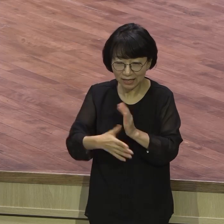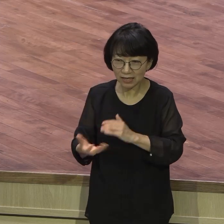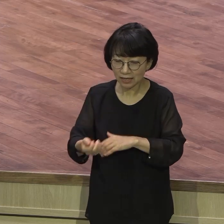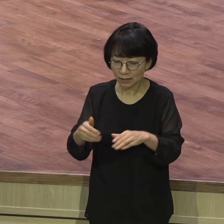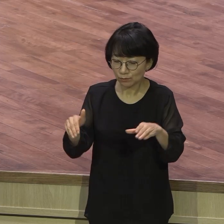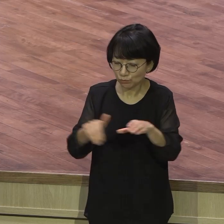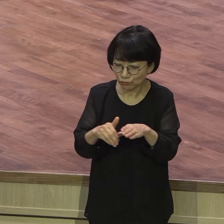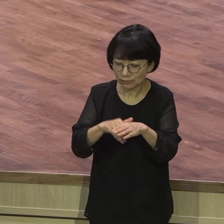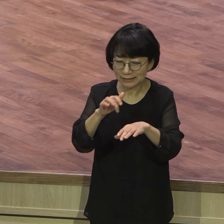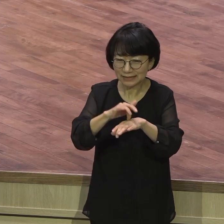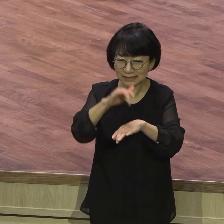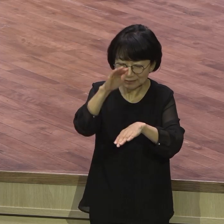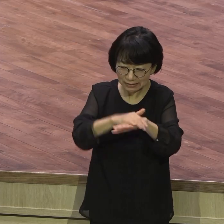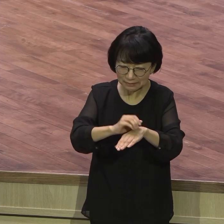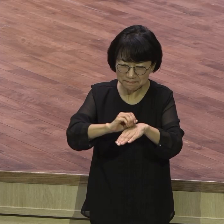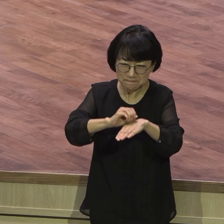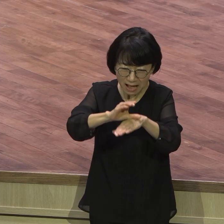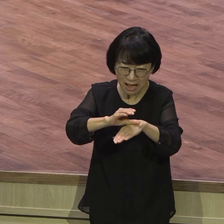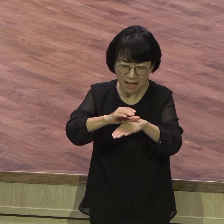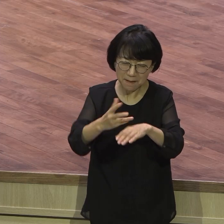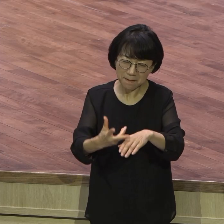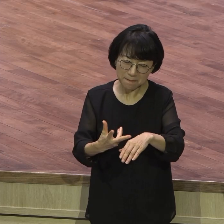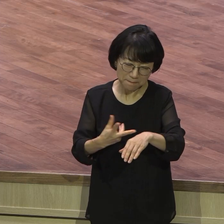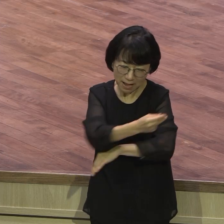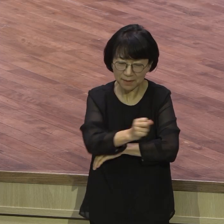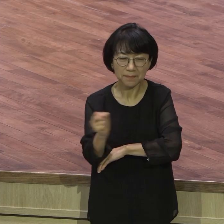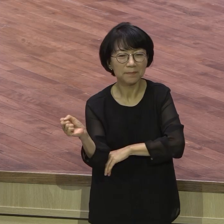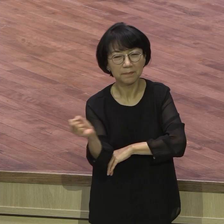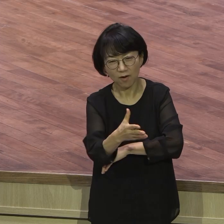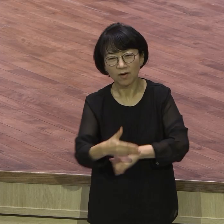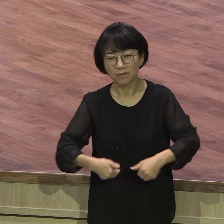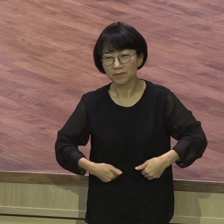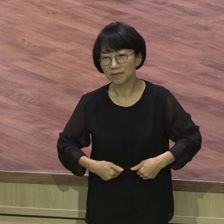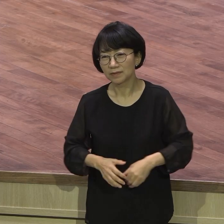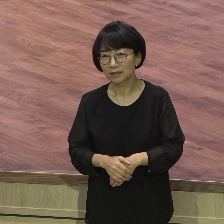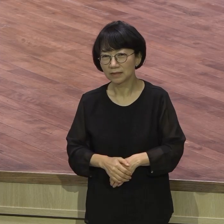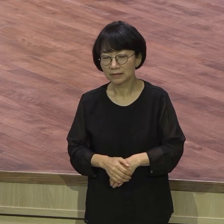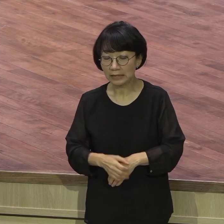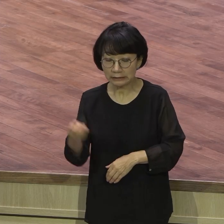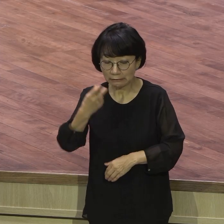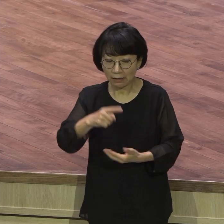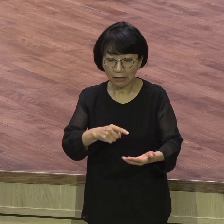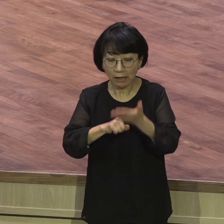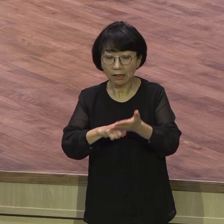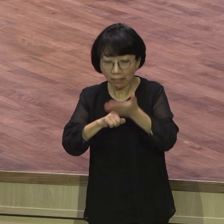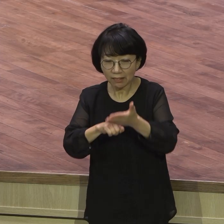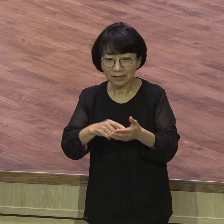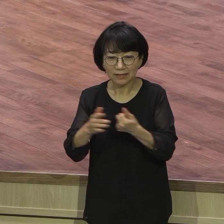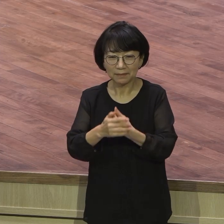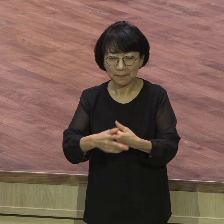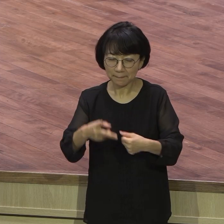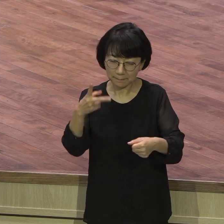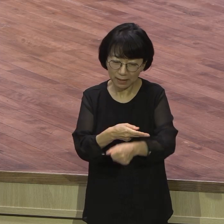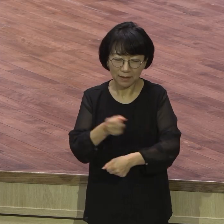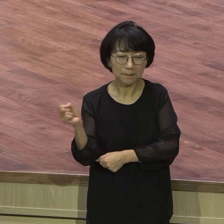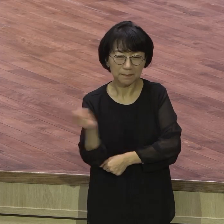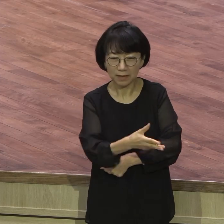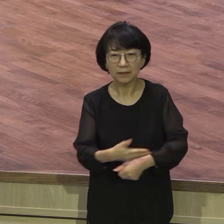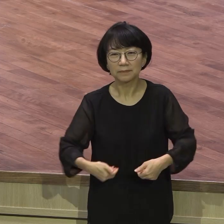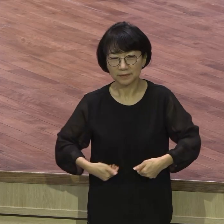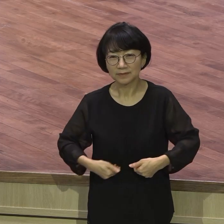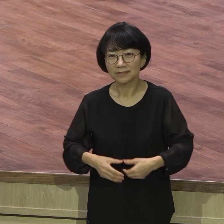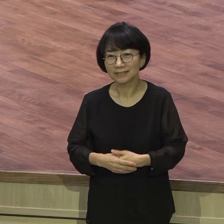빨리 버려야 돼요 그거 진짜 힘듭니다 계속 나타나거든요 수시로 이 갈거리